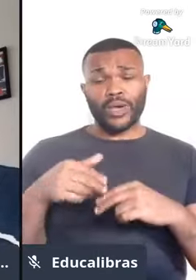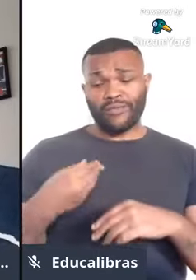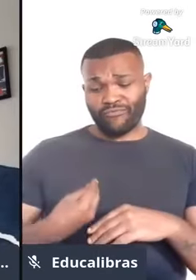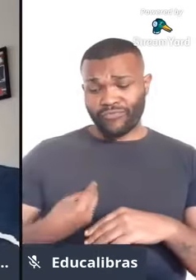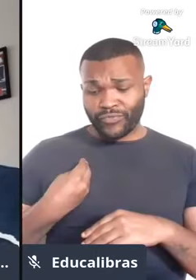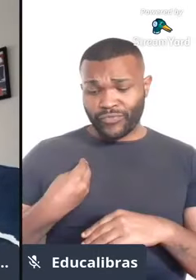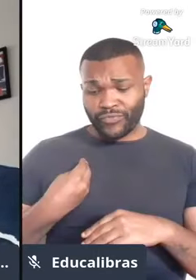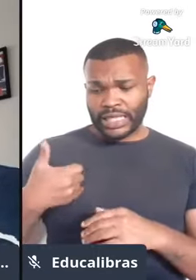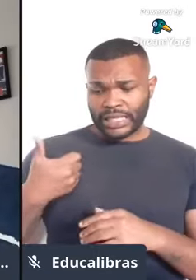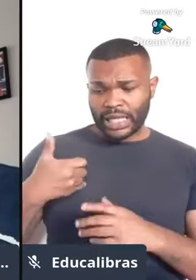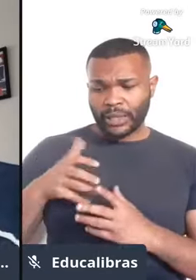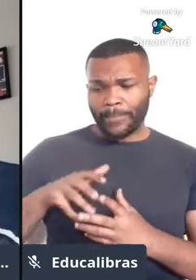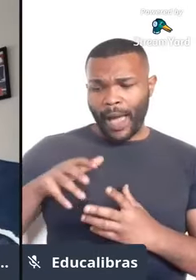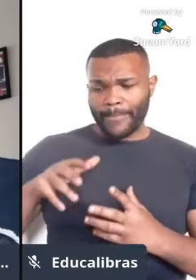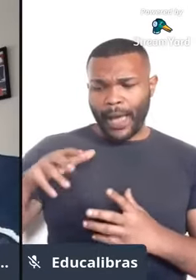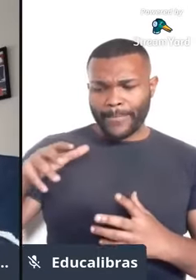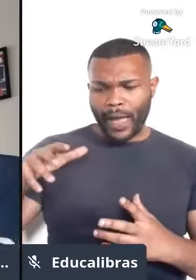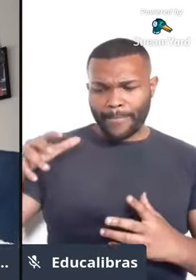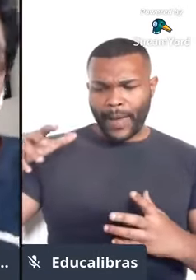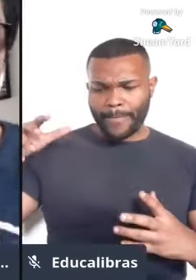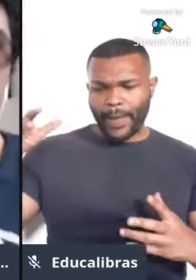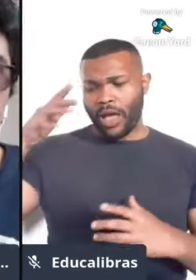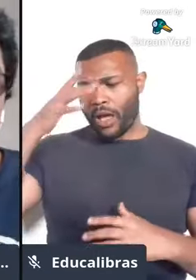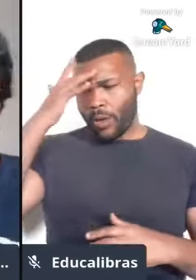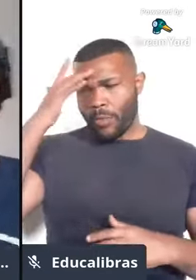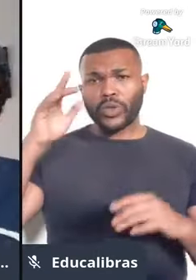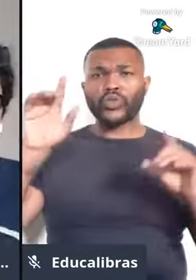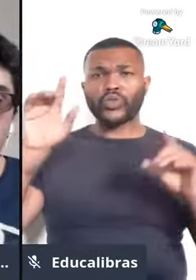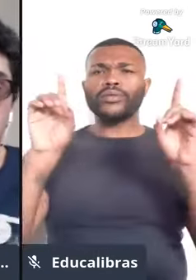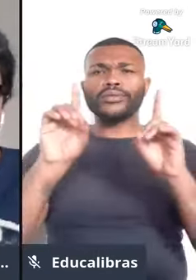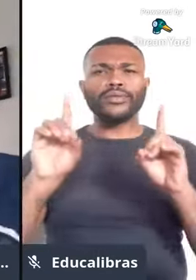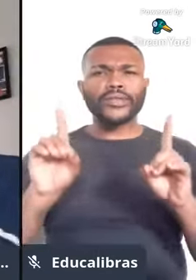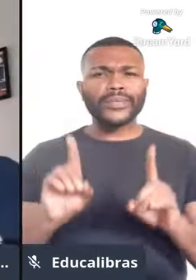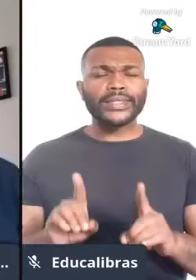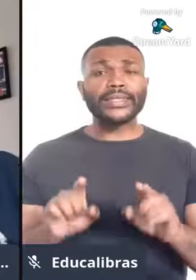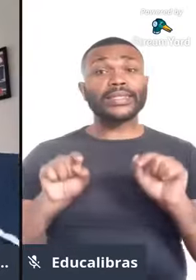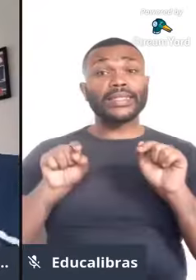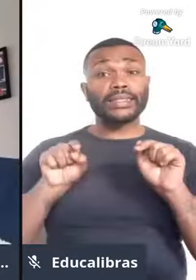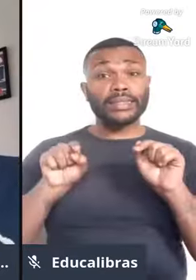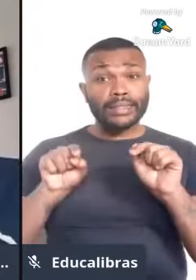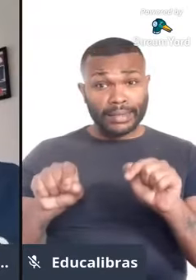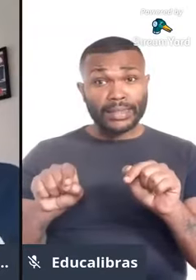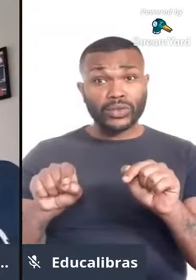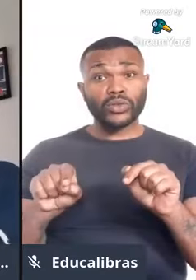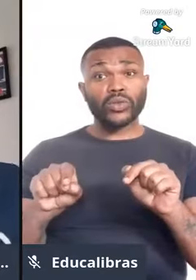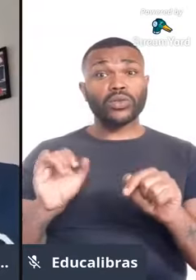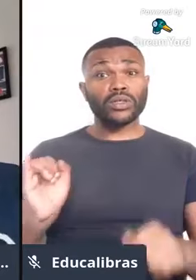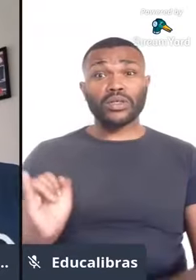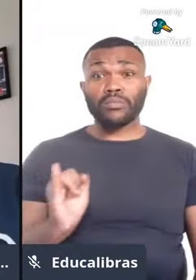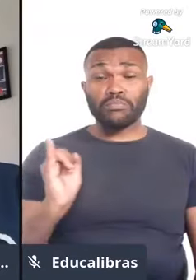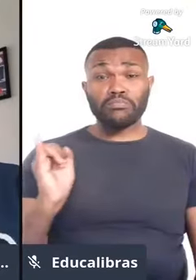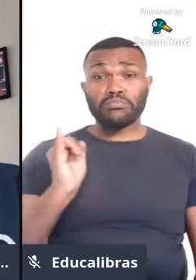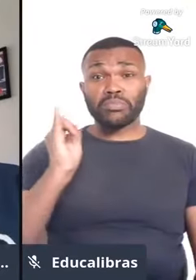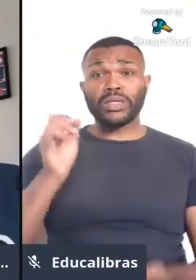própria população com deficiência, seria fundamental a gente ter mais acessibilidade de